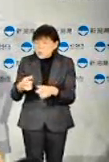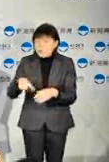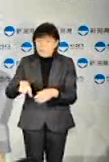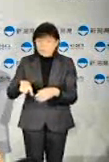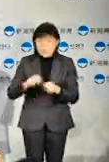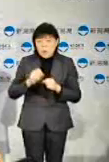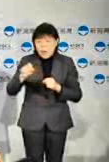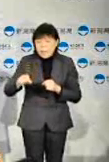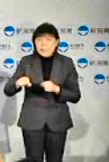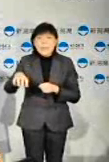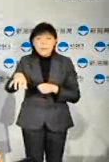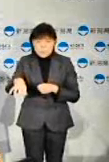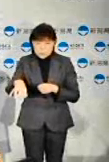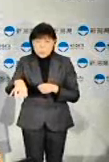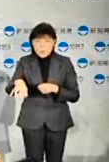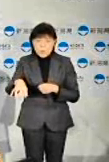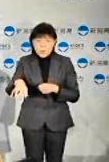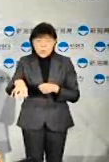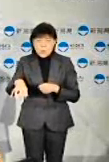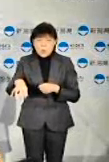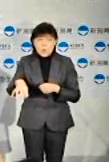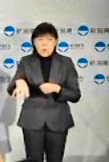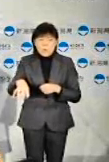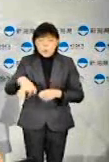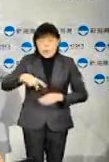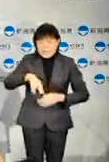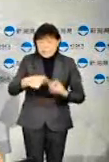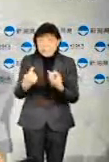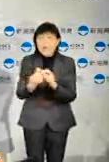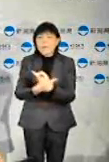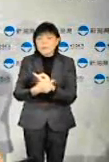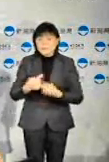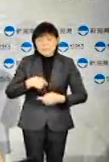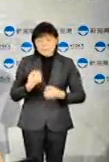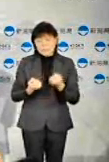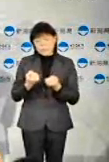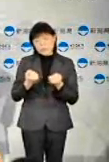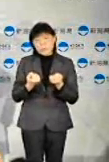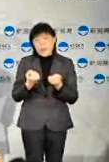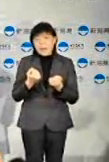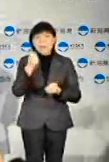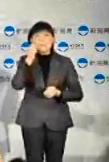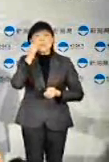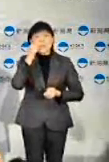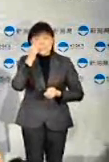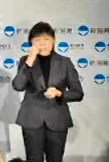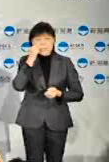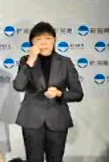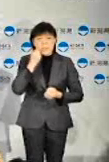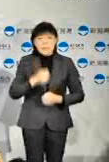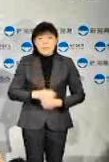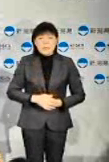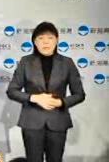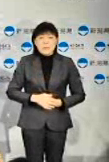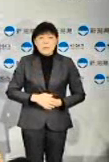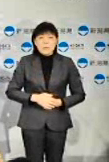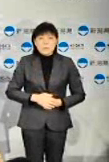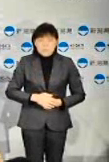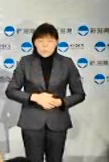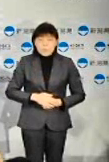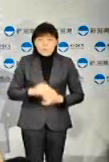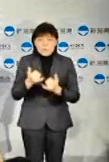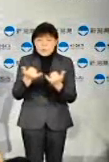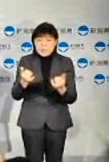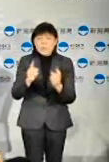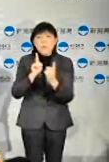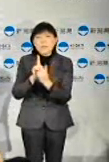地域住民の足と、特に毎回運転できない方々がいるわけで、そうした方